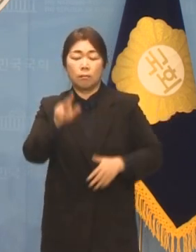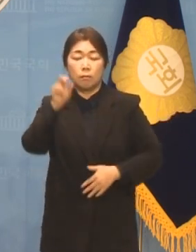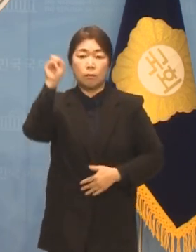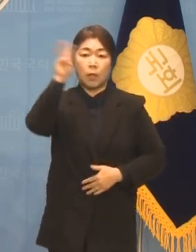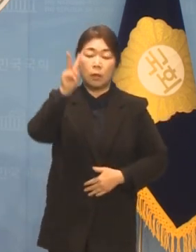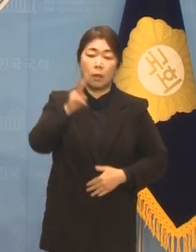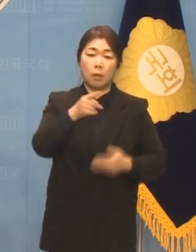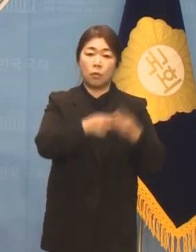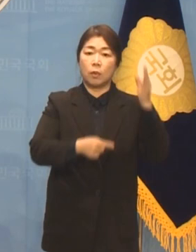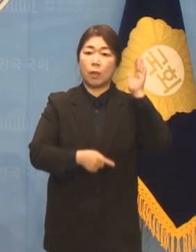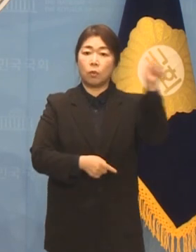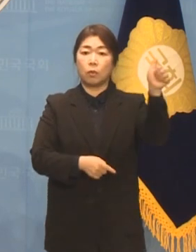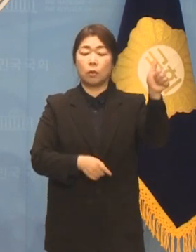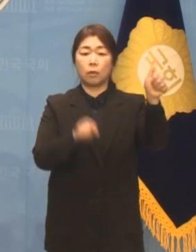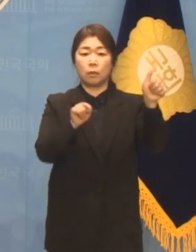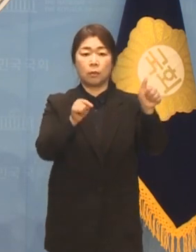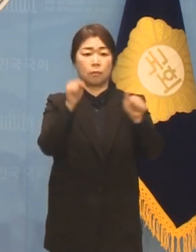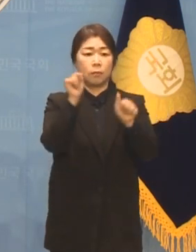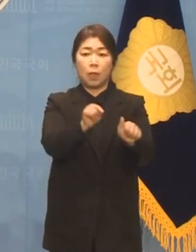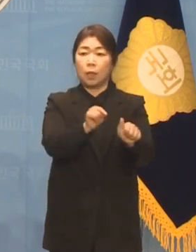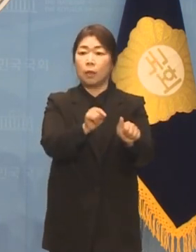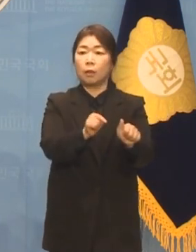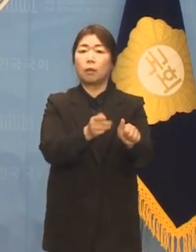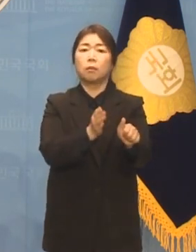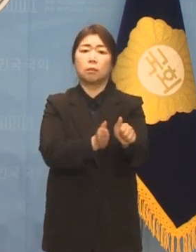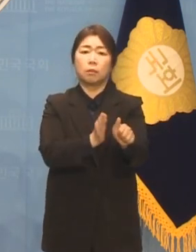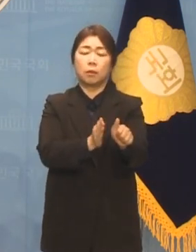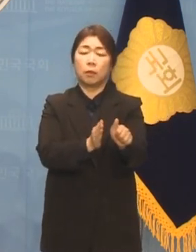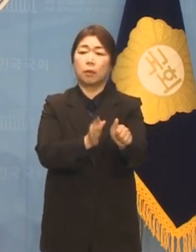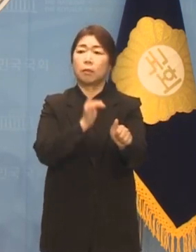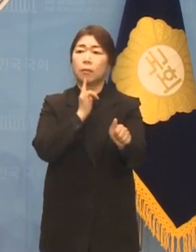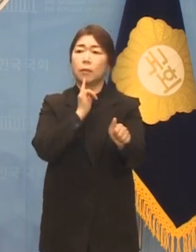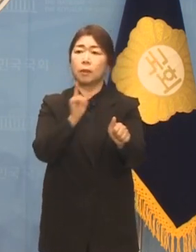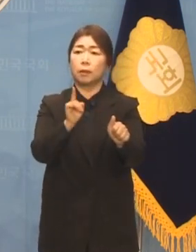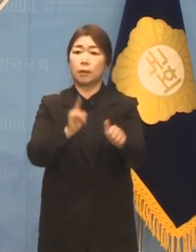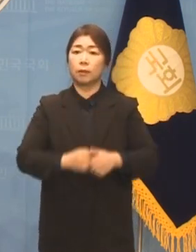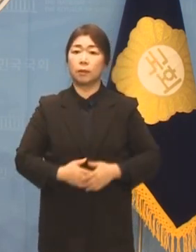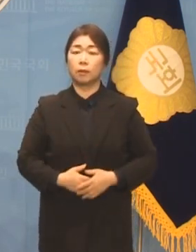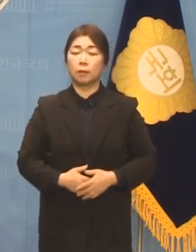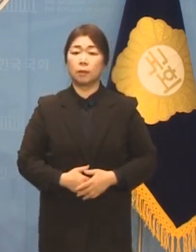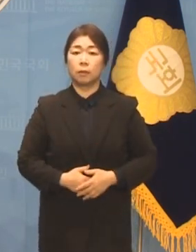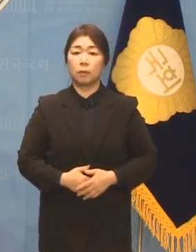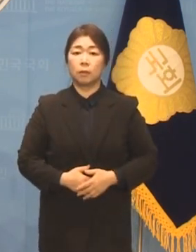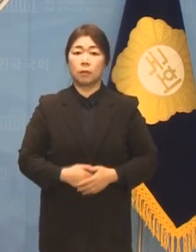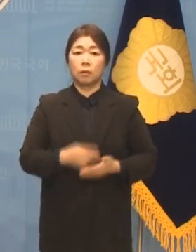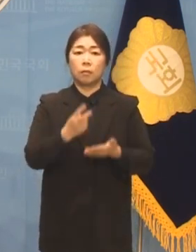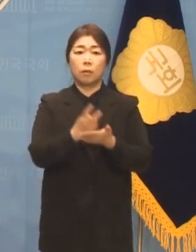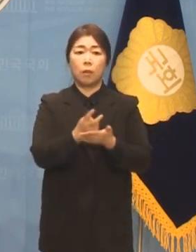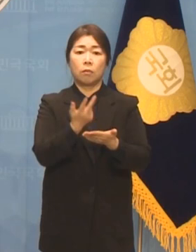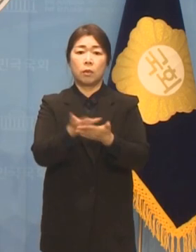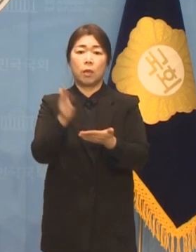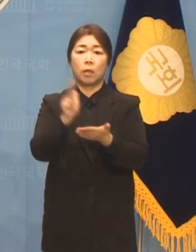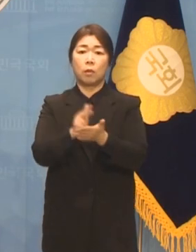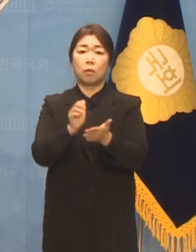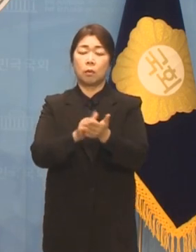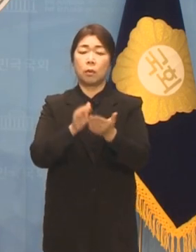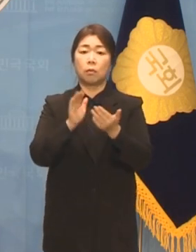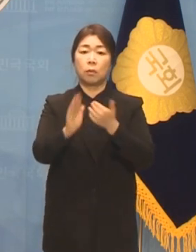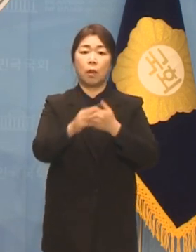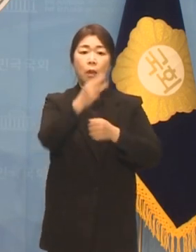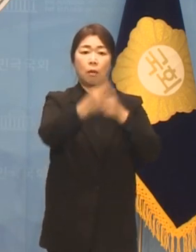직접 나서서 국회 법안 처리를 요청을 한 것입니다. 법 제정 이후에 지난